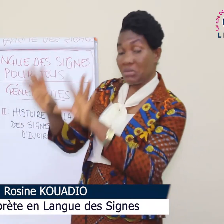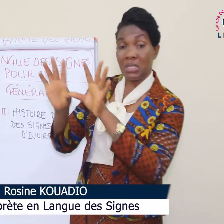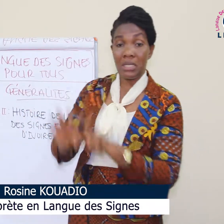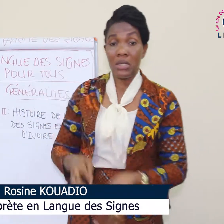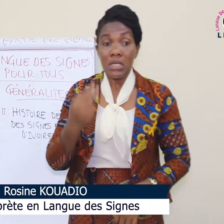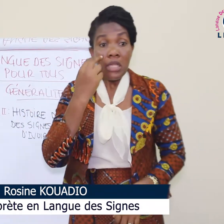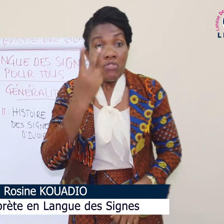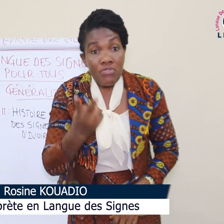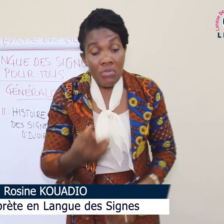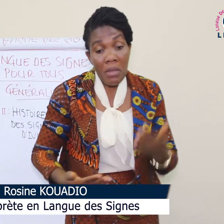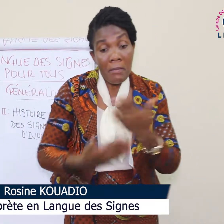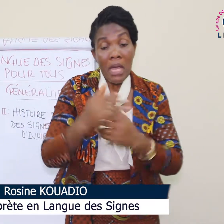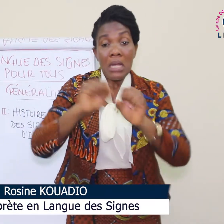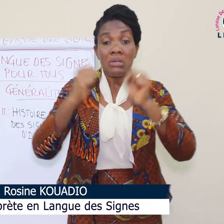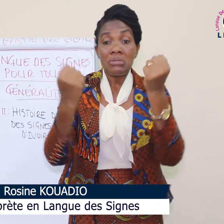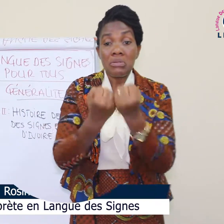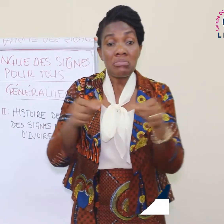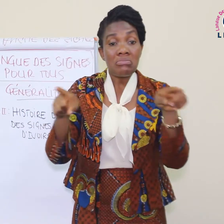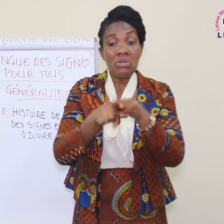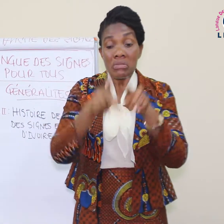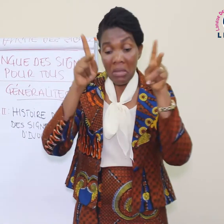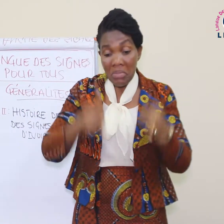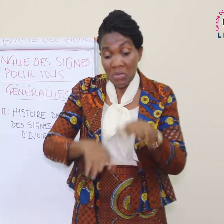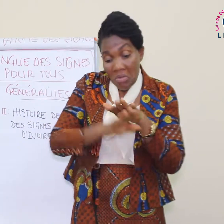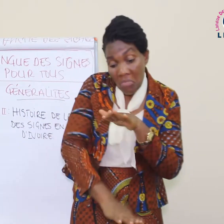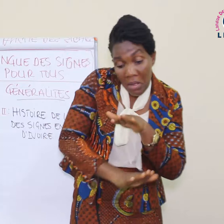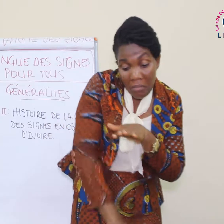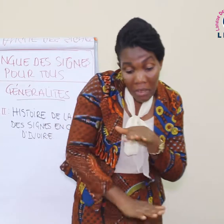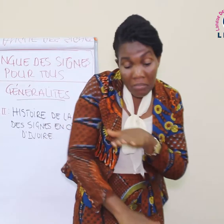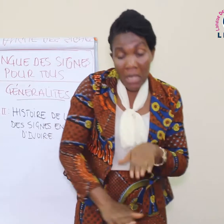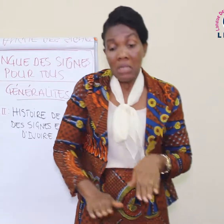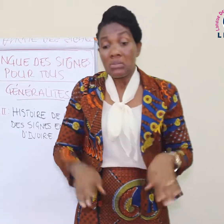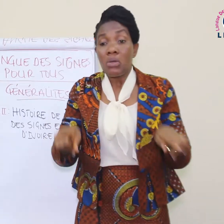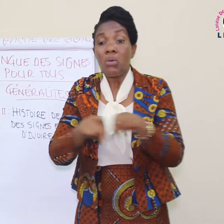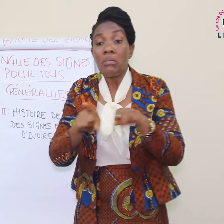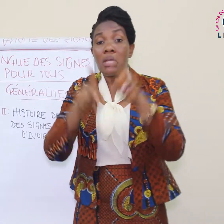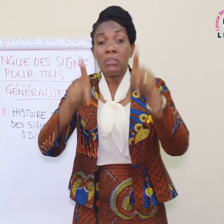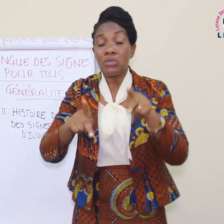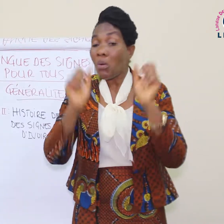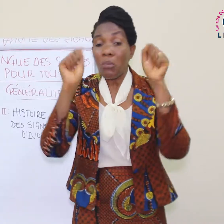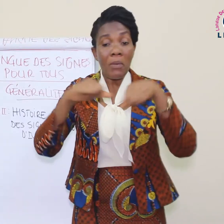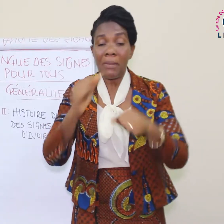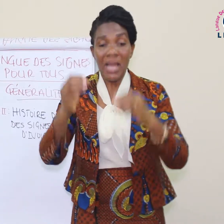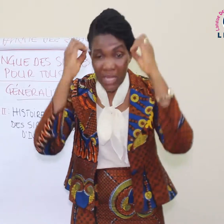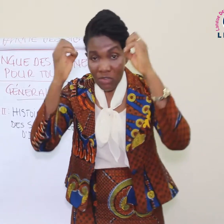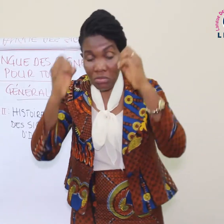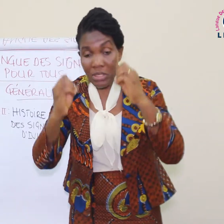société comme des sous-hommes, voire des inéducables. Les parents, à la fois